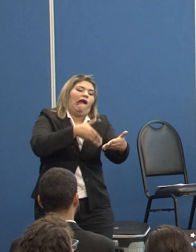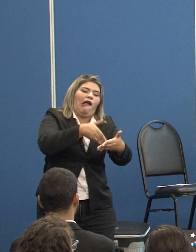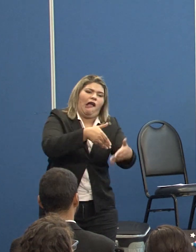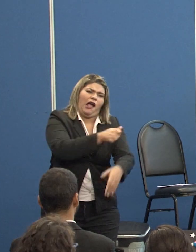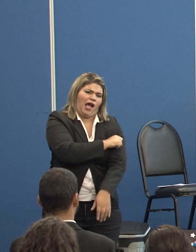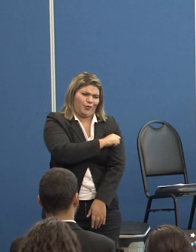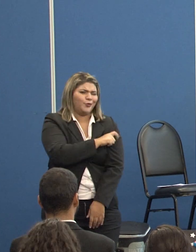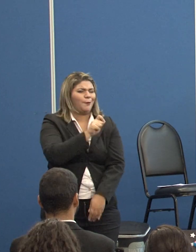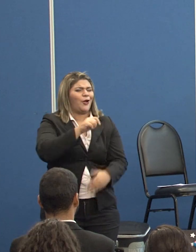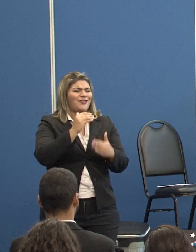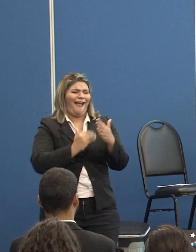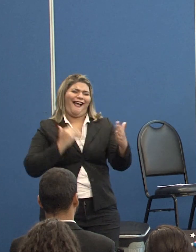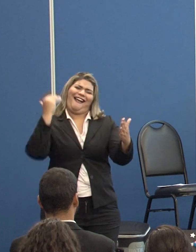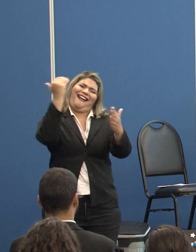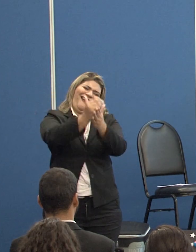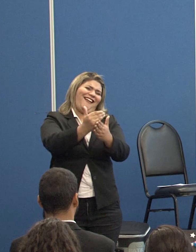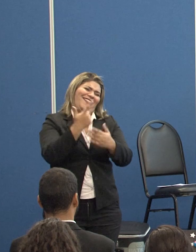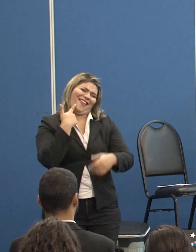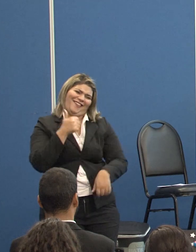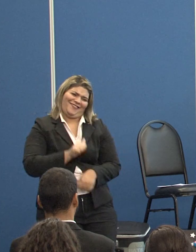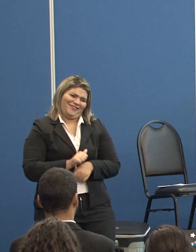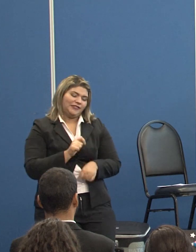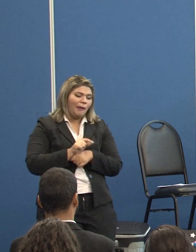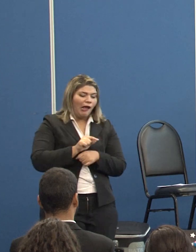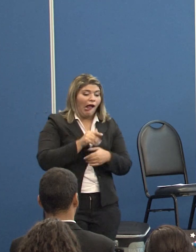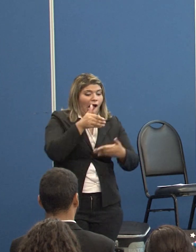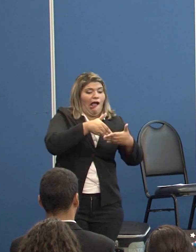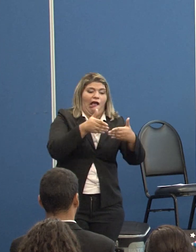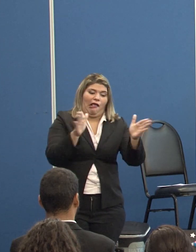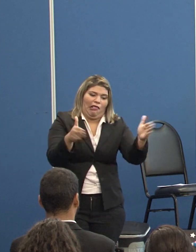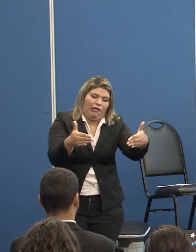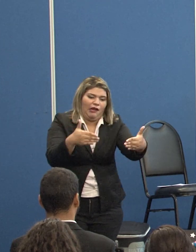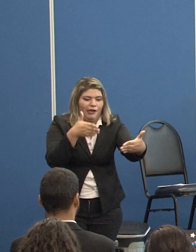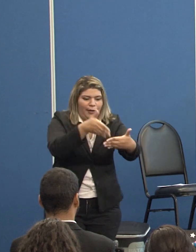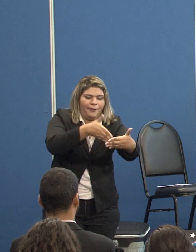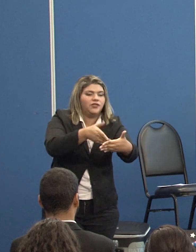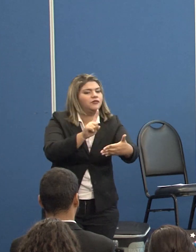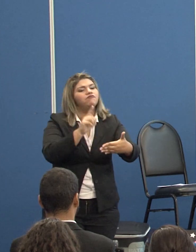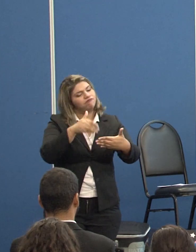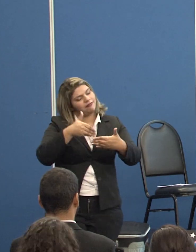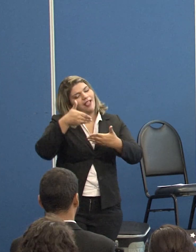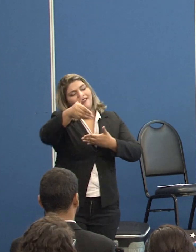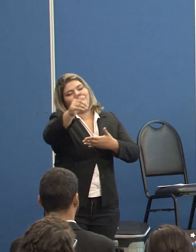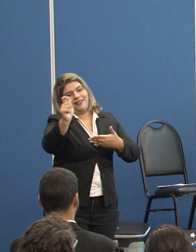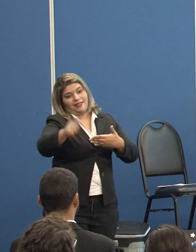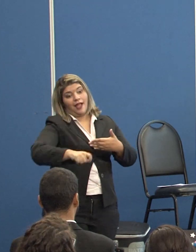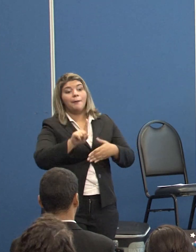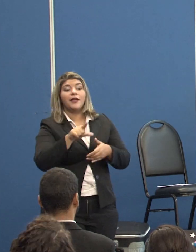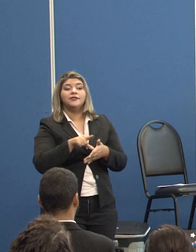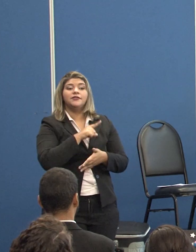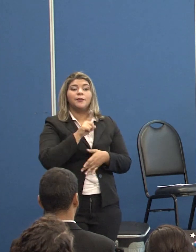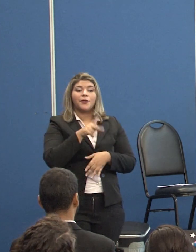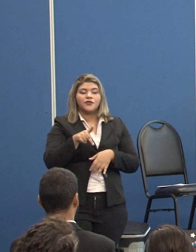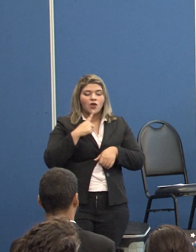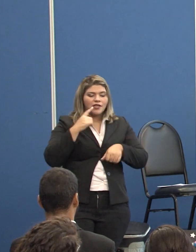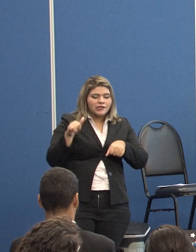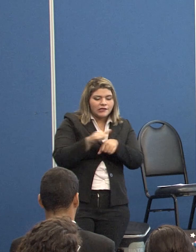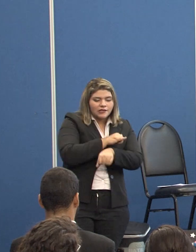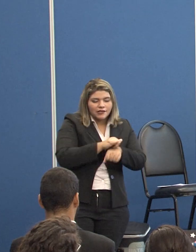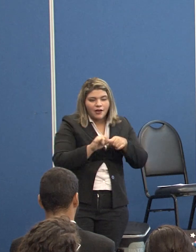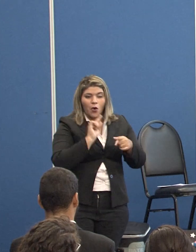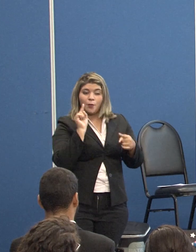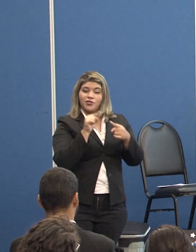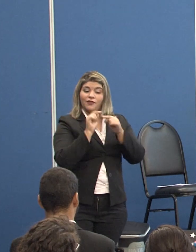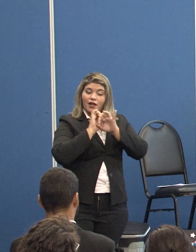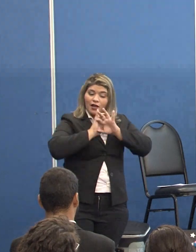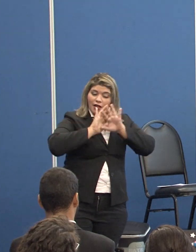explanar muito além do que a gente espera. Porém, é necessário ter estratégia, é necessário ter objetivos claros para que se